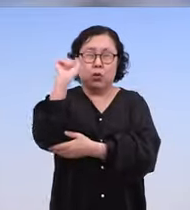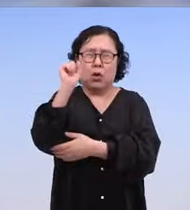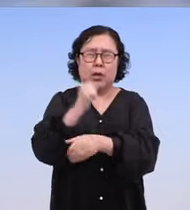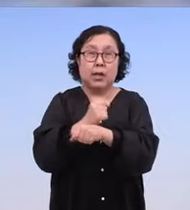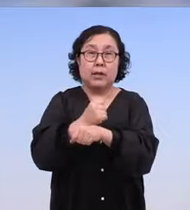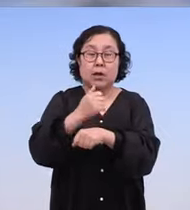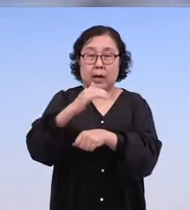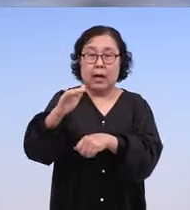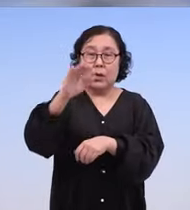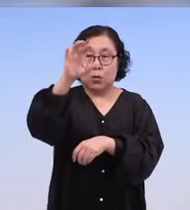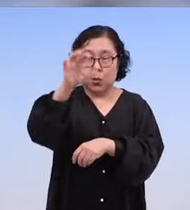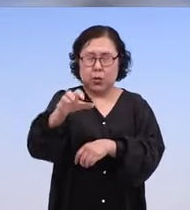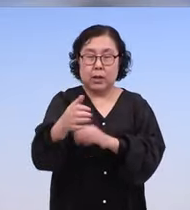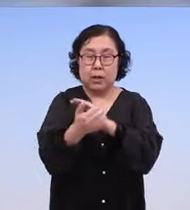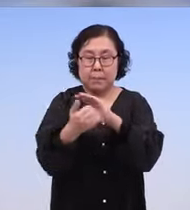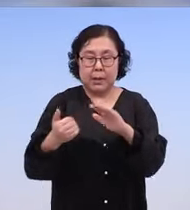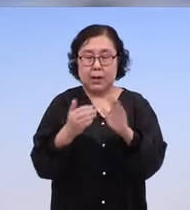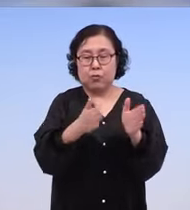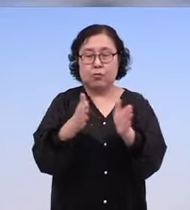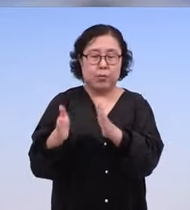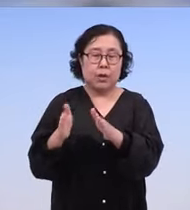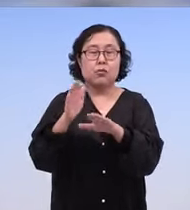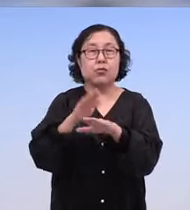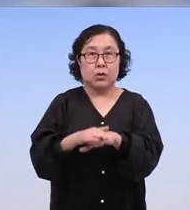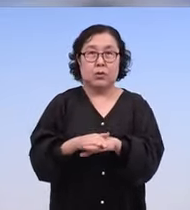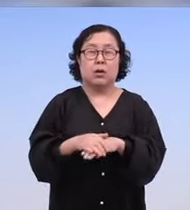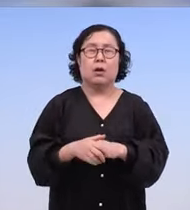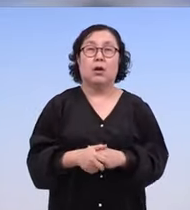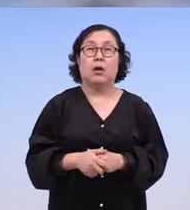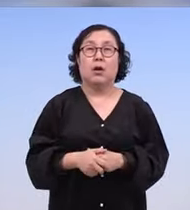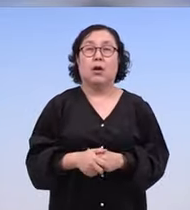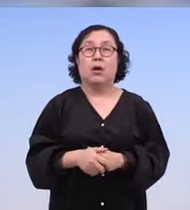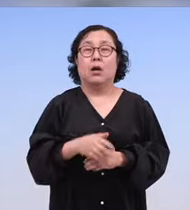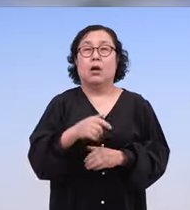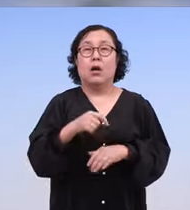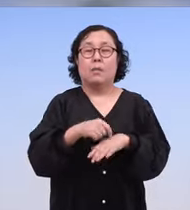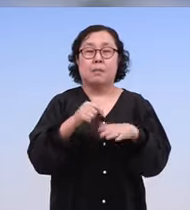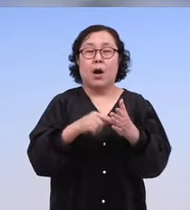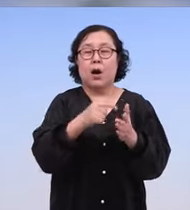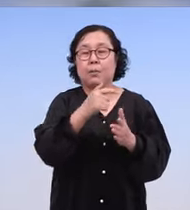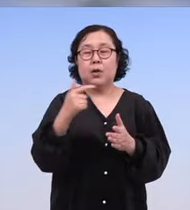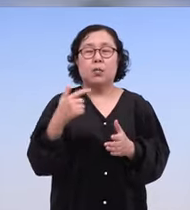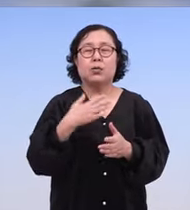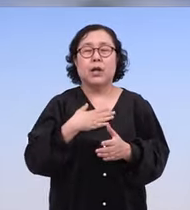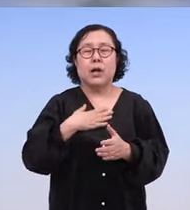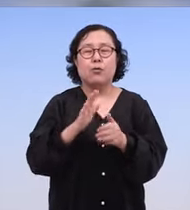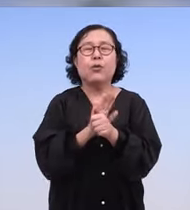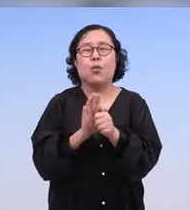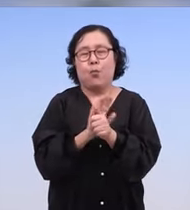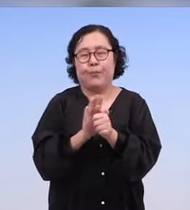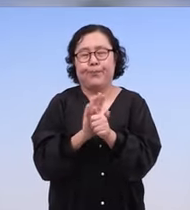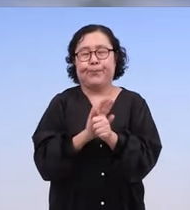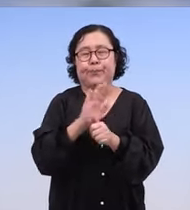동네에 하나님은 그분을 미리 거기에 예비해 두시고, 그 마음이 너무나 내가 힐링이 되는